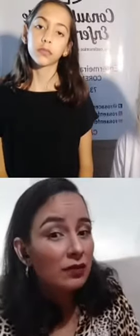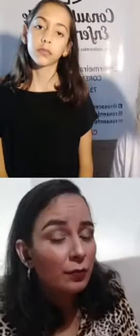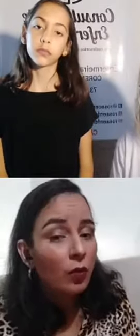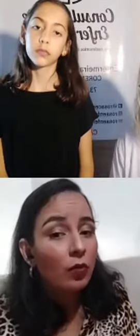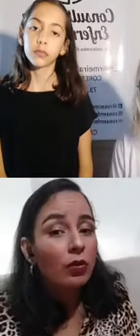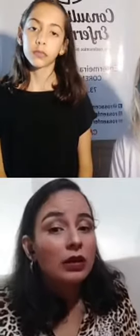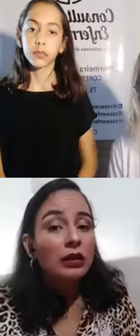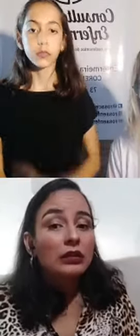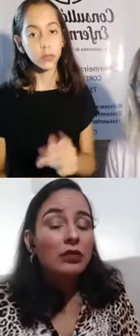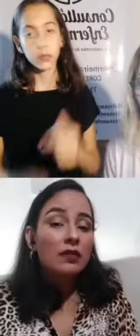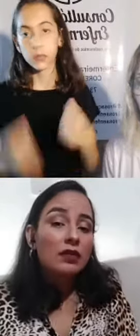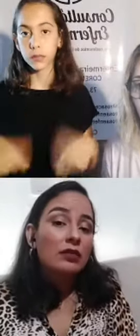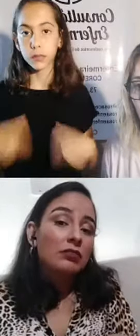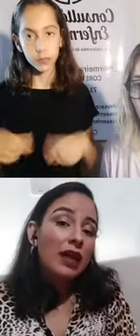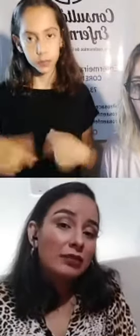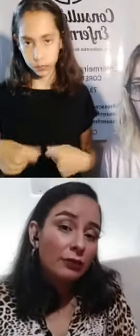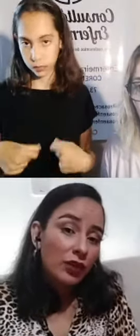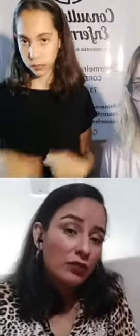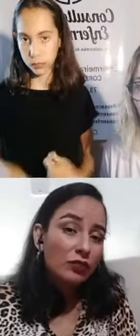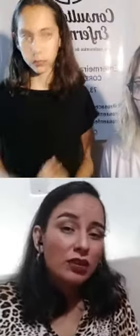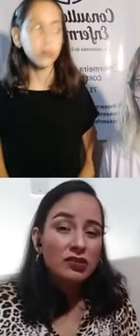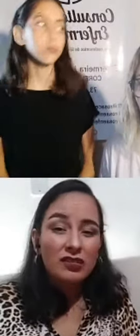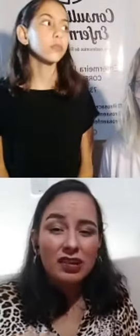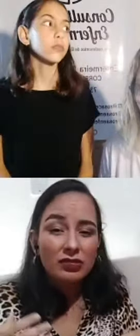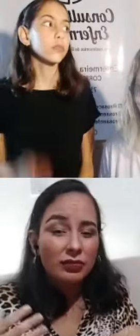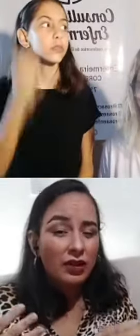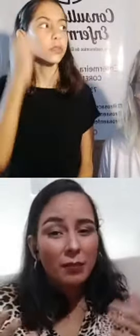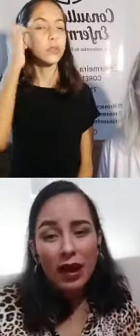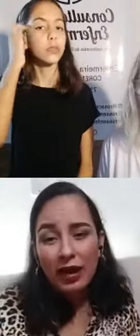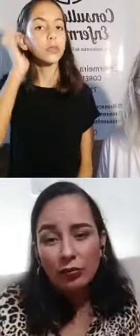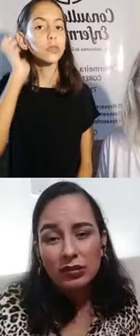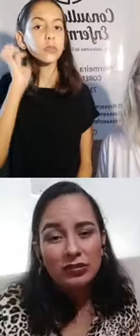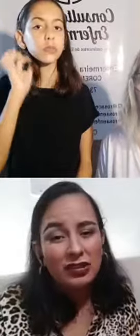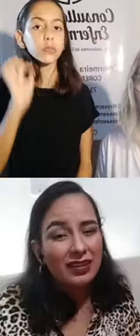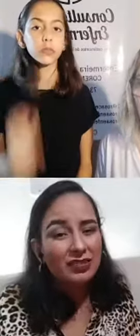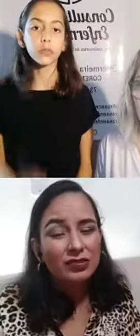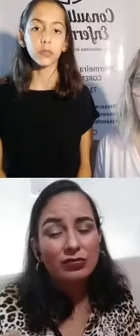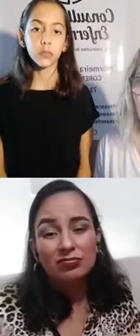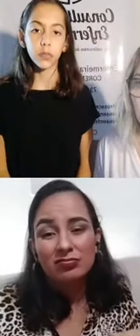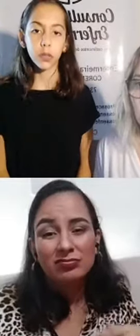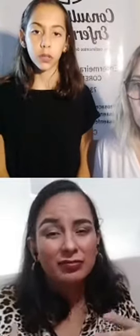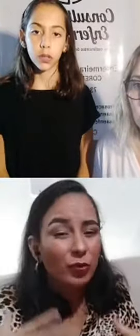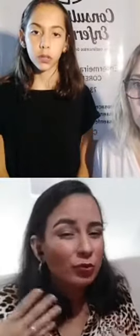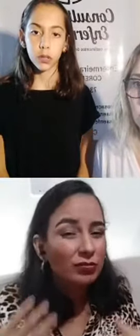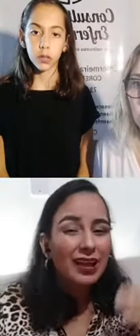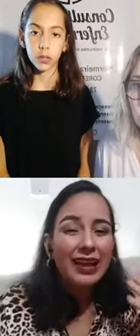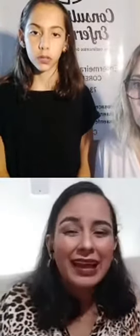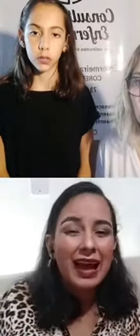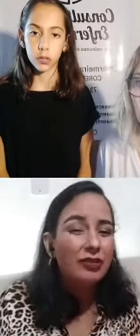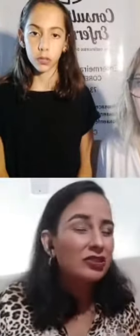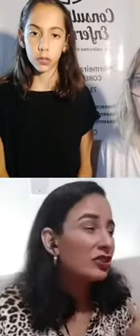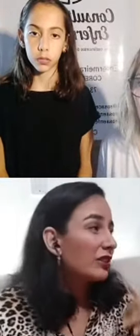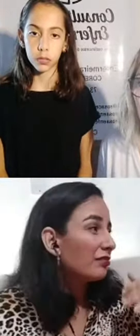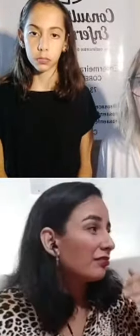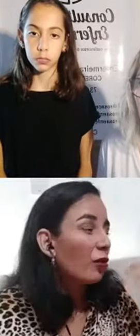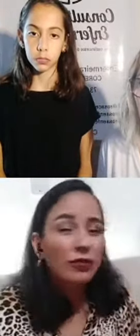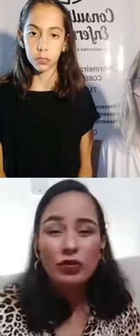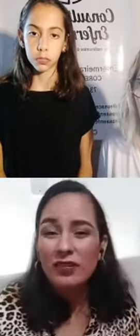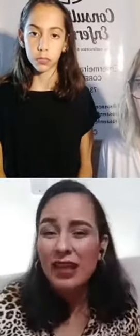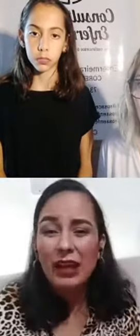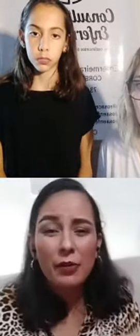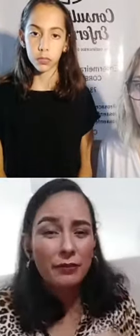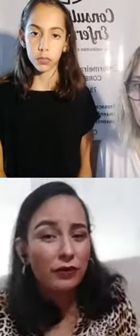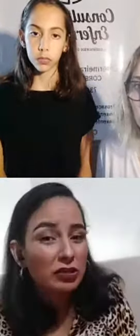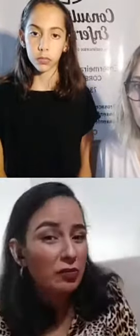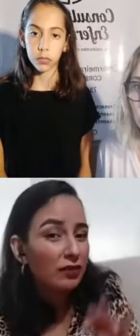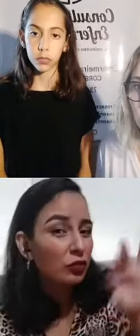me expor. Então, assim, tá difícil, tem dias que a gente fica mal, tem dias que a gente não tá legal, a gente ouve